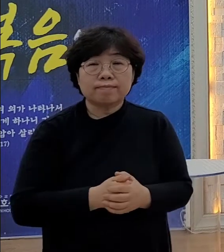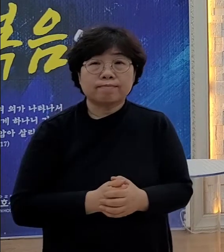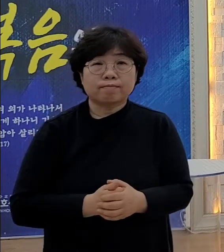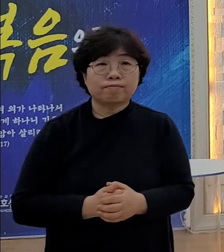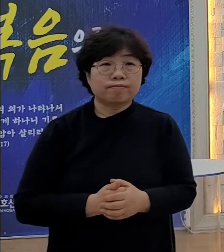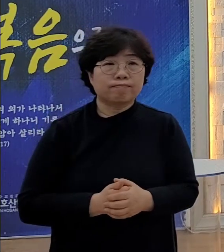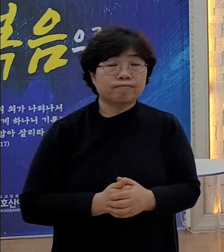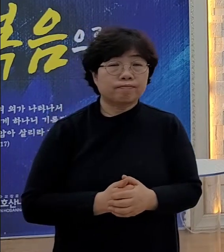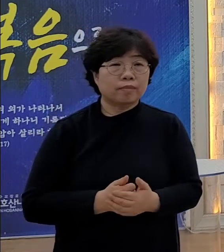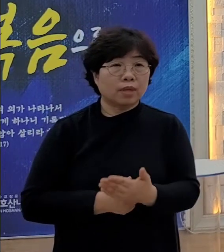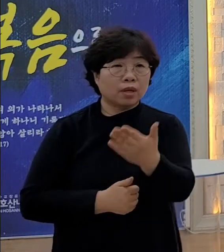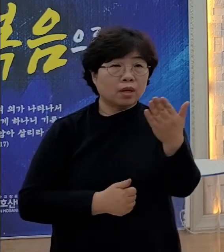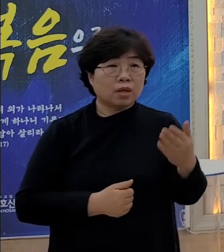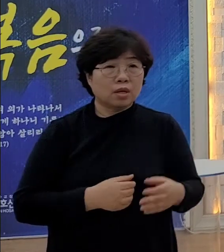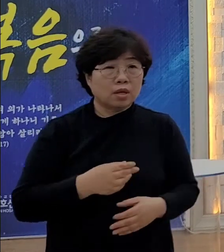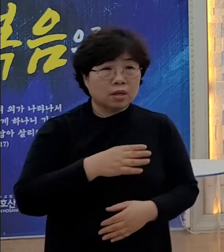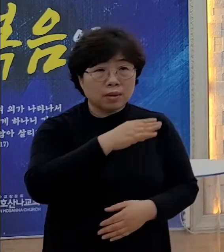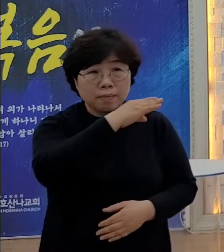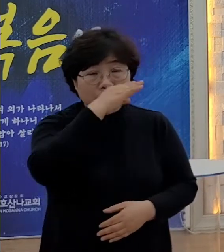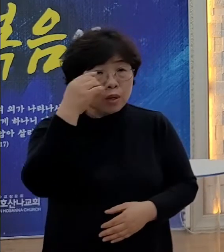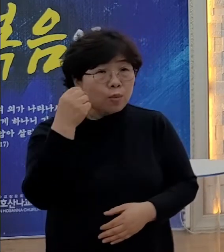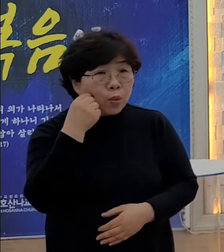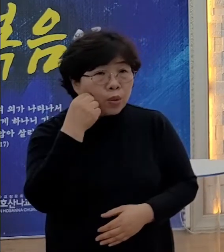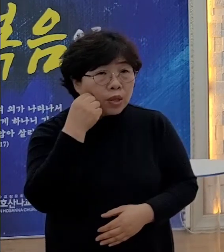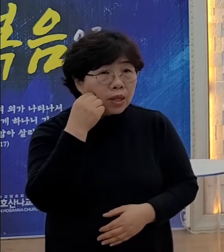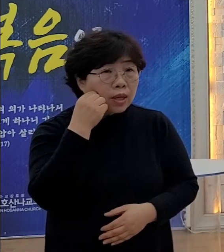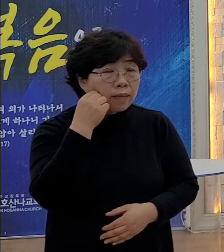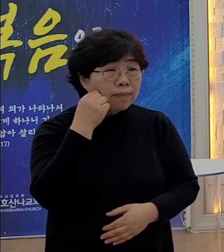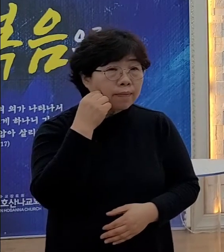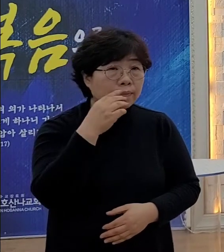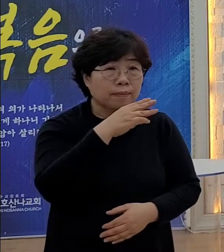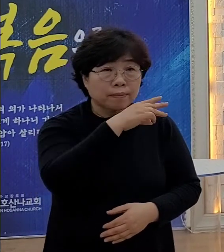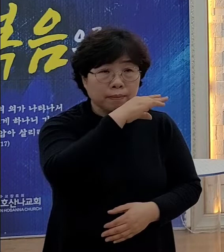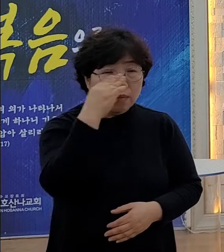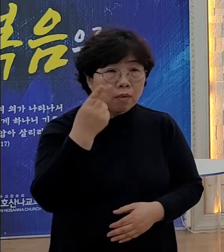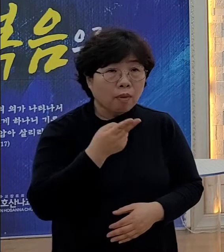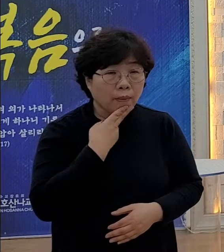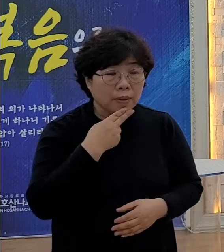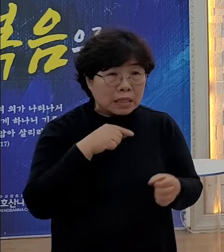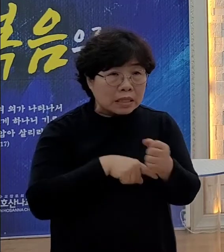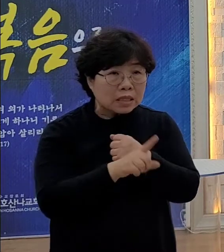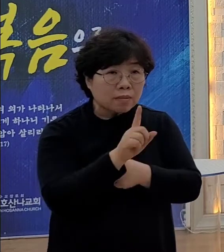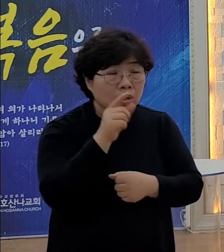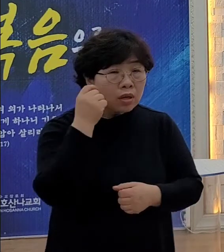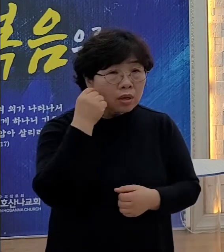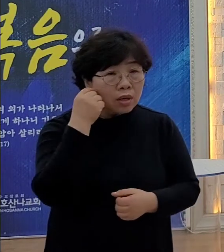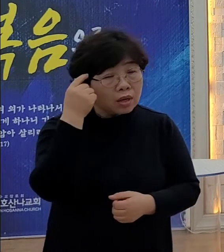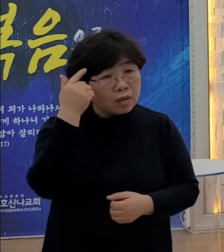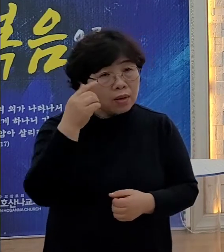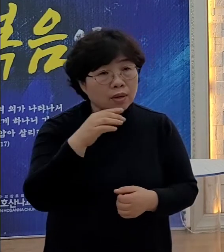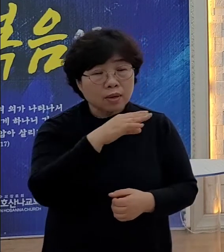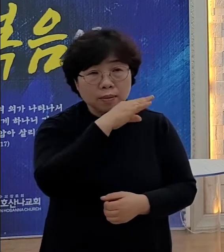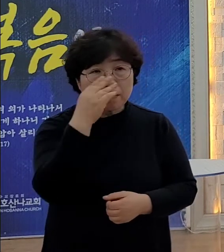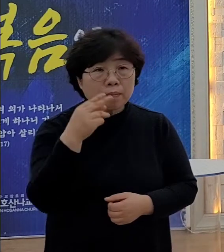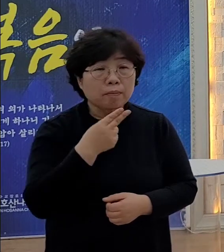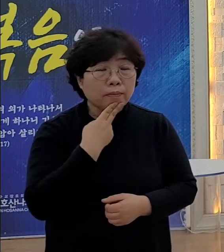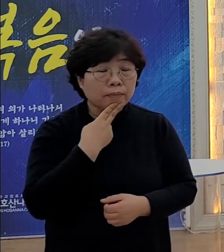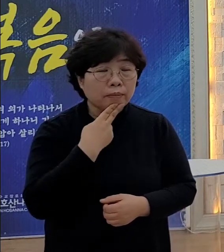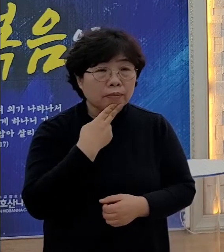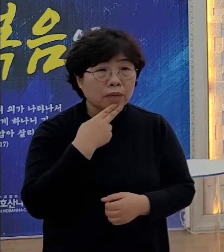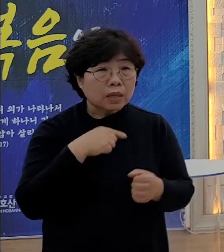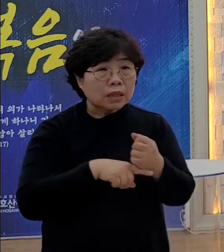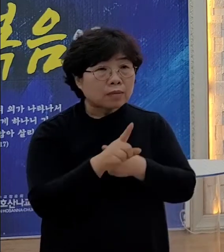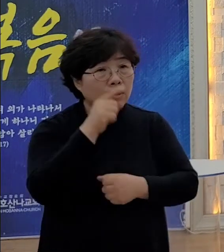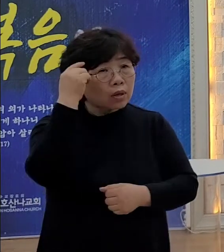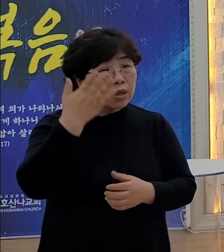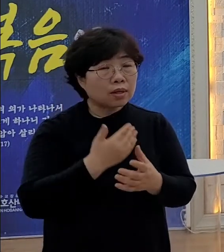여러분, 불경건이 뭘까요? 불경건. 모든 경건하지 않은 불경건. 불경건이 뭐냐? 이걸 영어